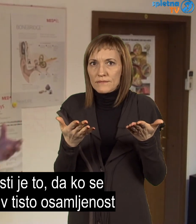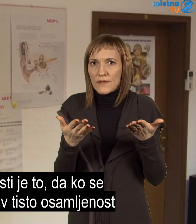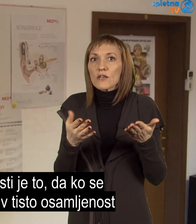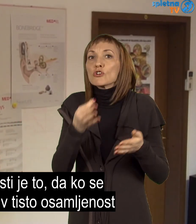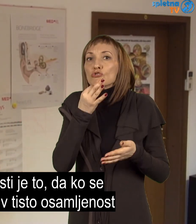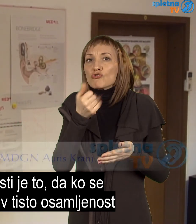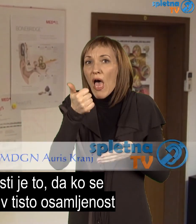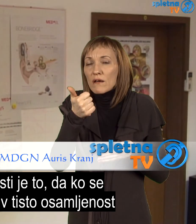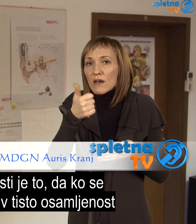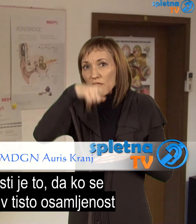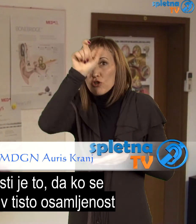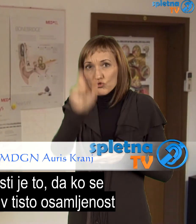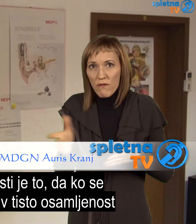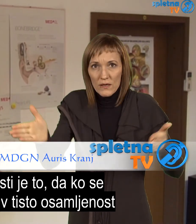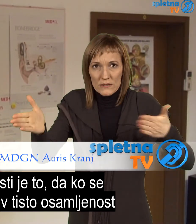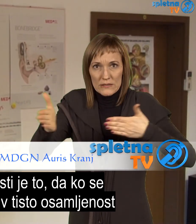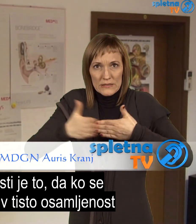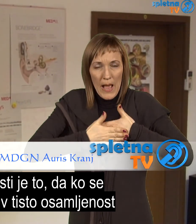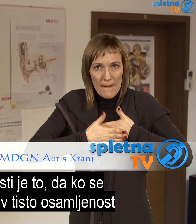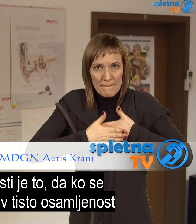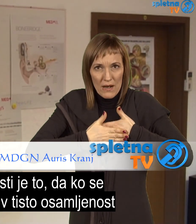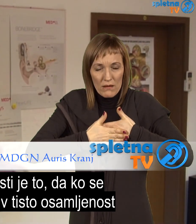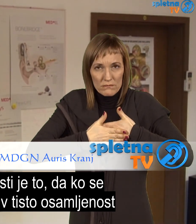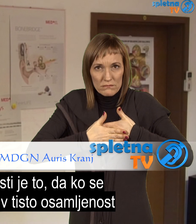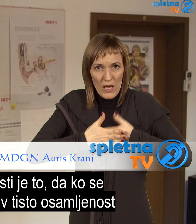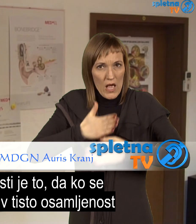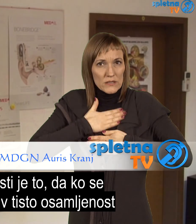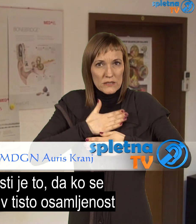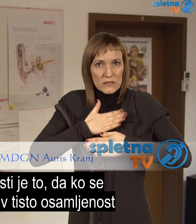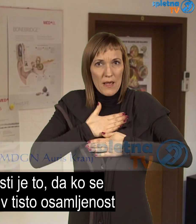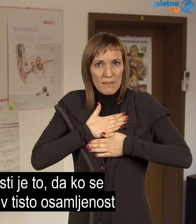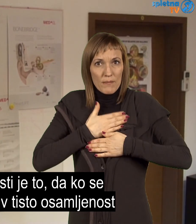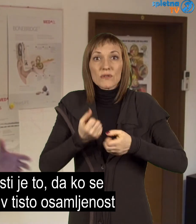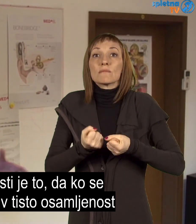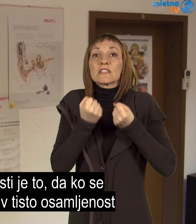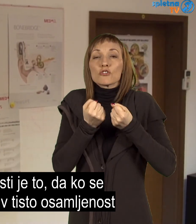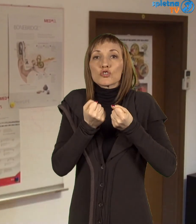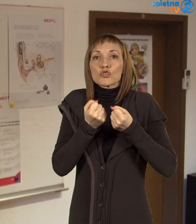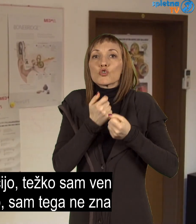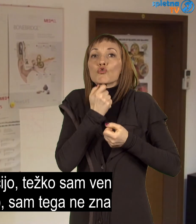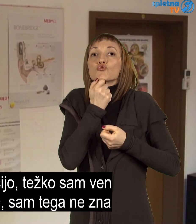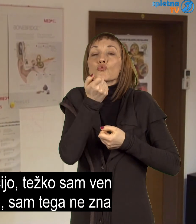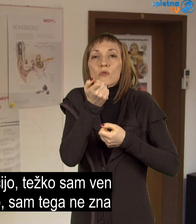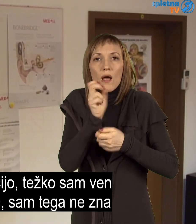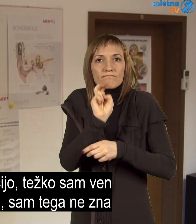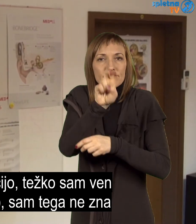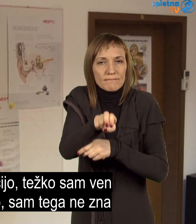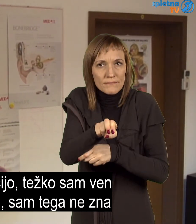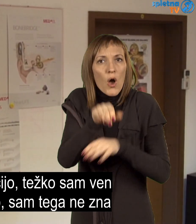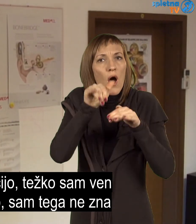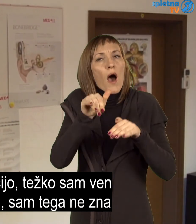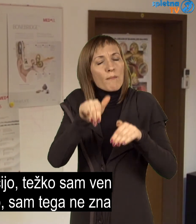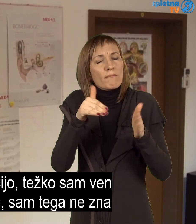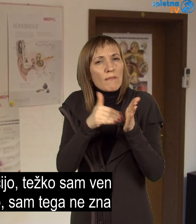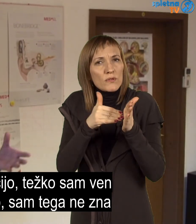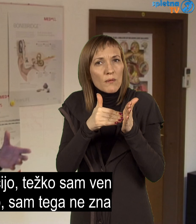pač, ko se človek že enkrat zapre tisto osamljenost ali pa samoizolacijo, težko sam ven stopa. Rabljeni suport, sam tega ne